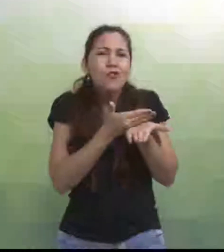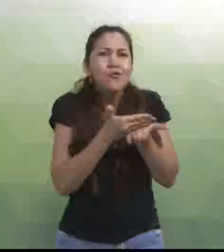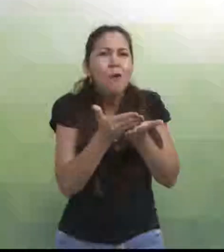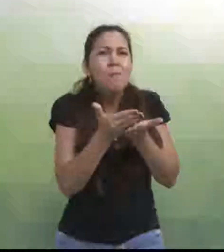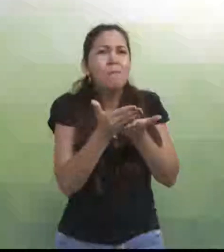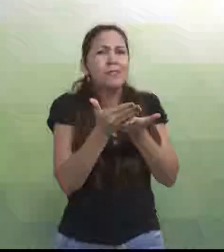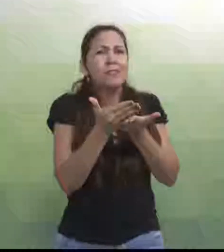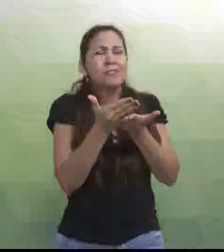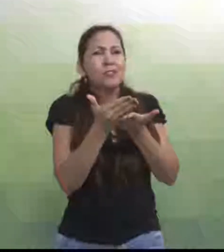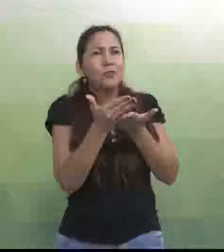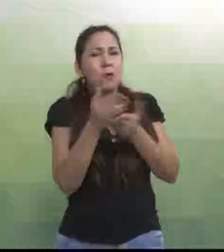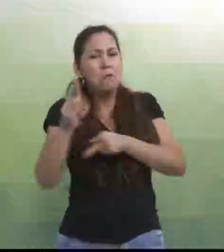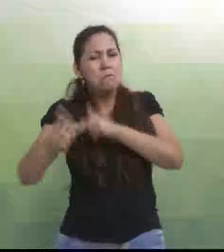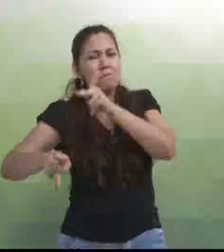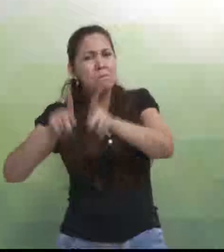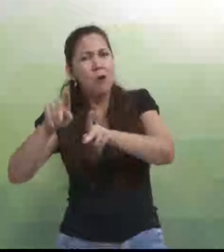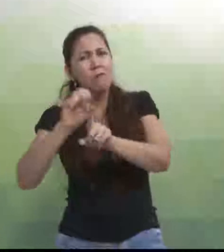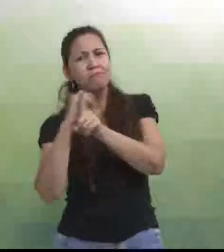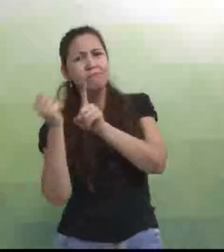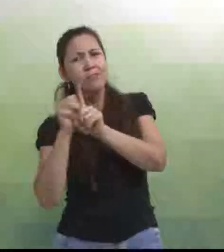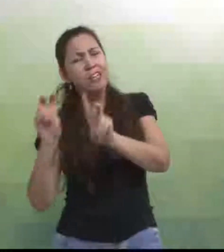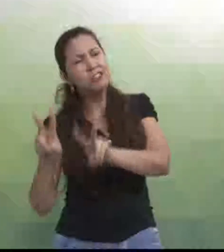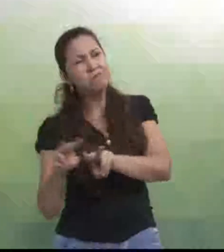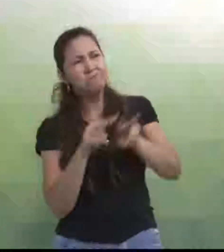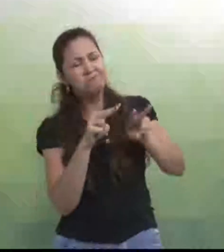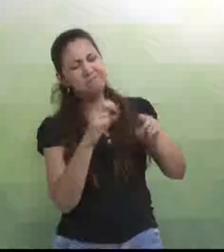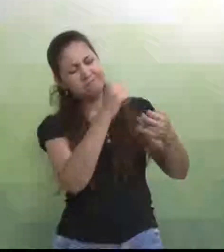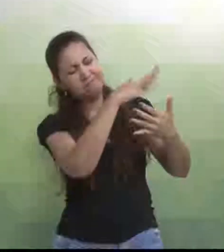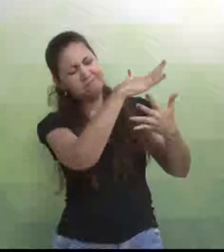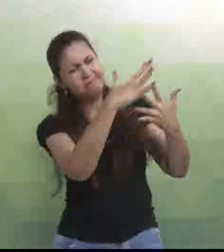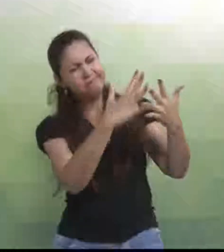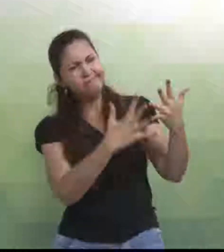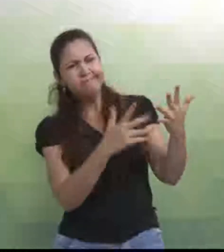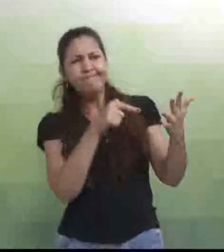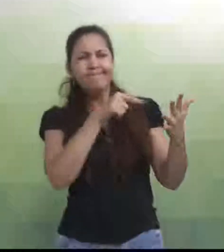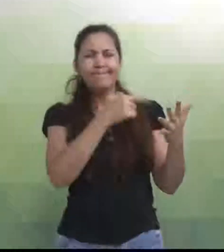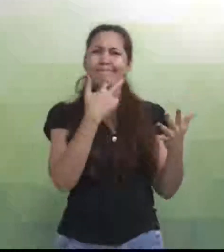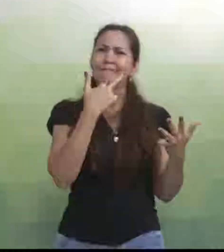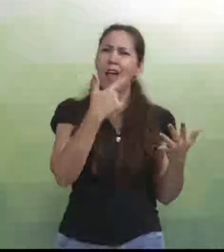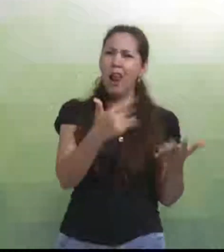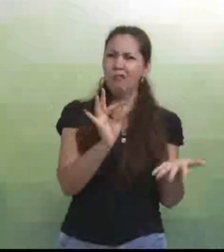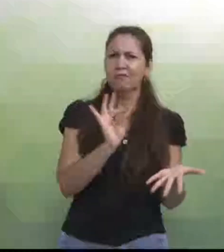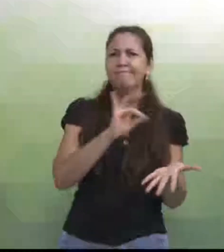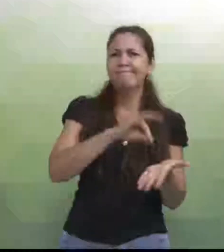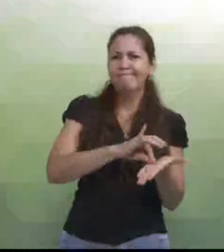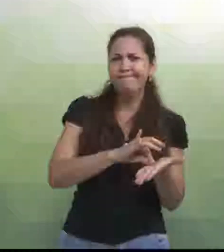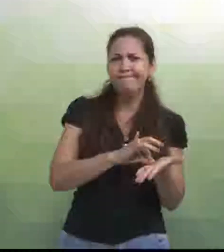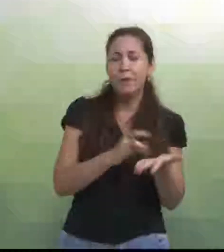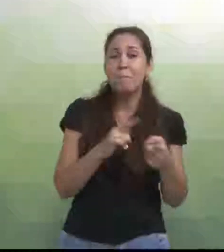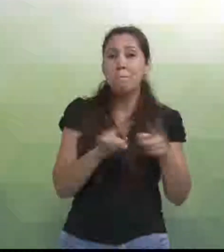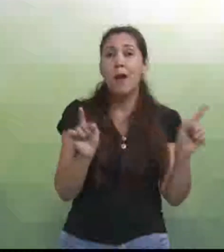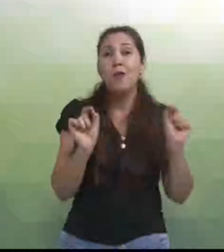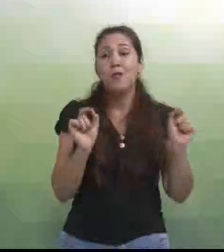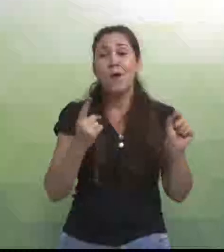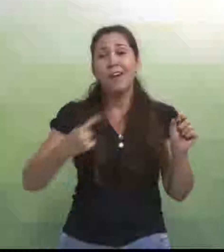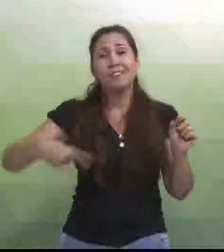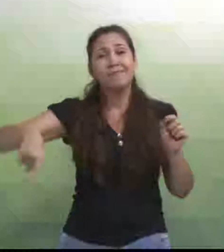começou a perceber a Libras como língua, porém, ainda não aceitam. Não há igualdade